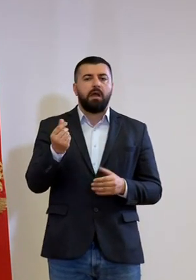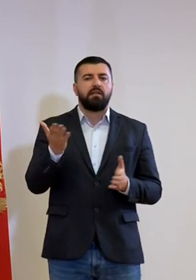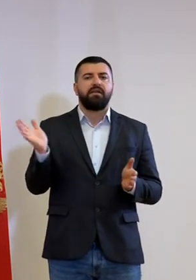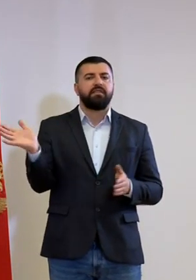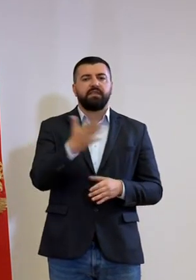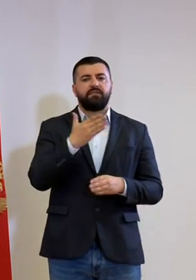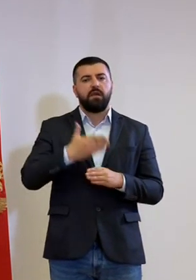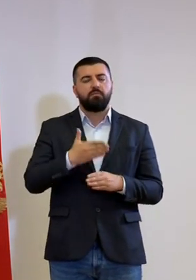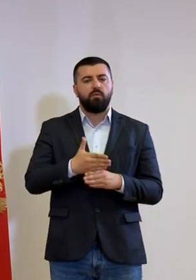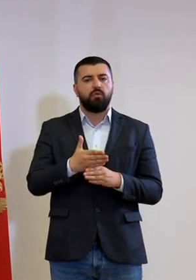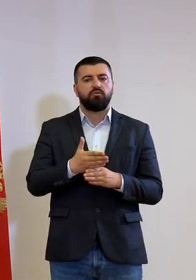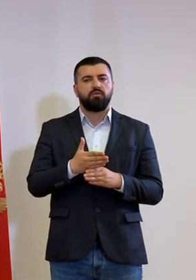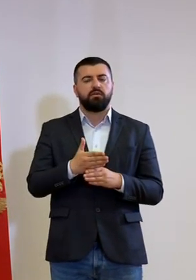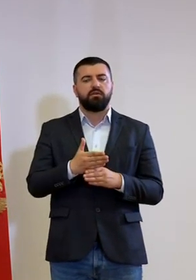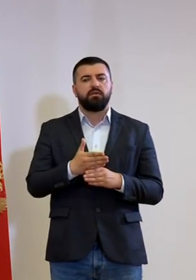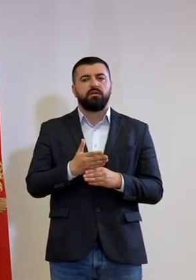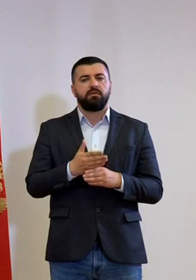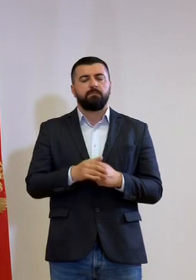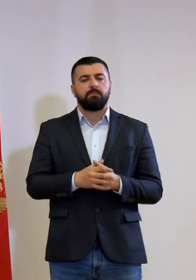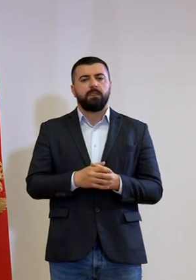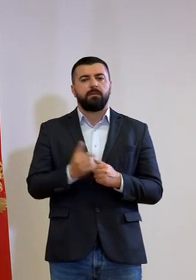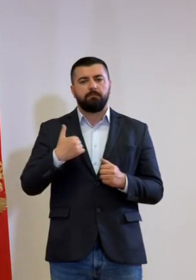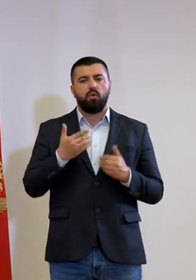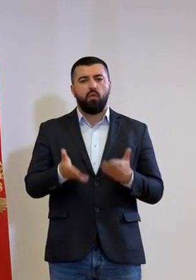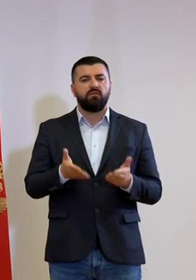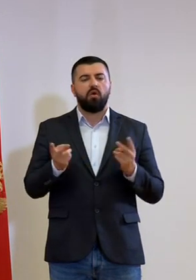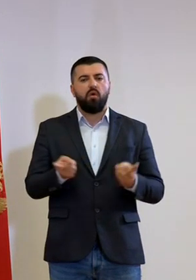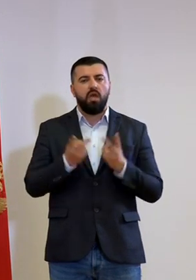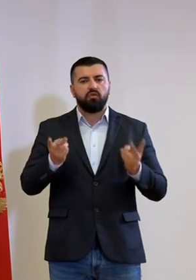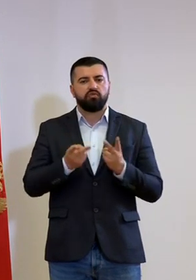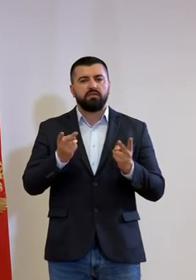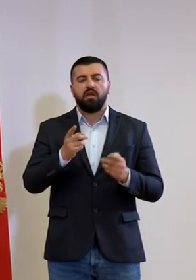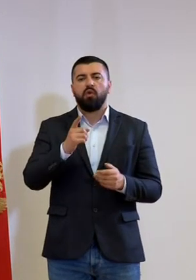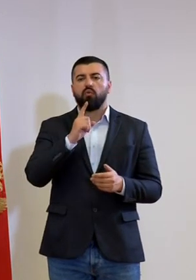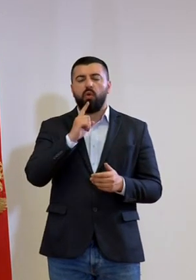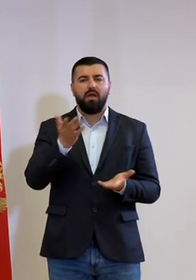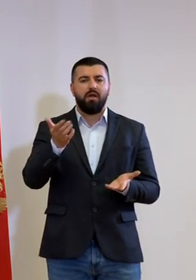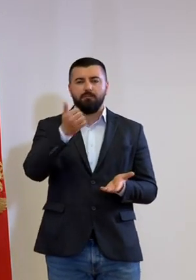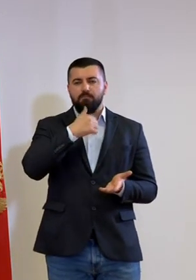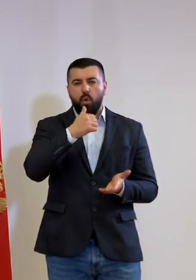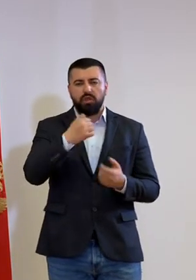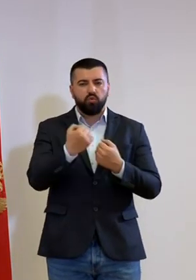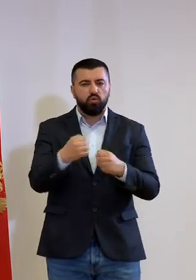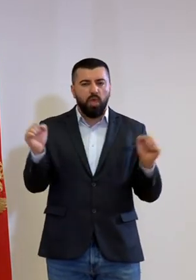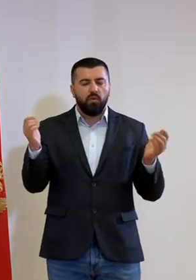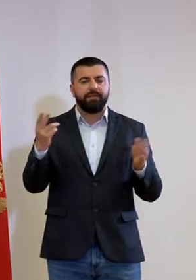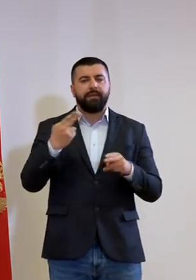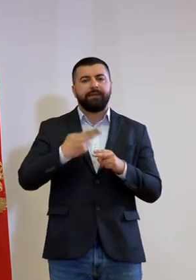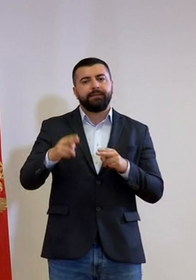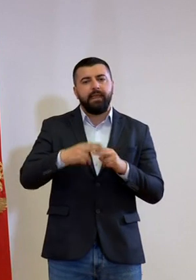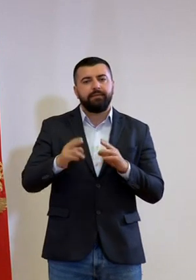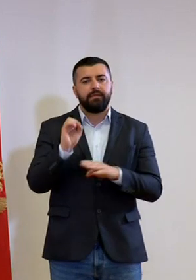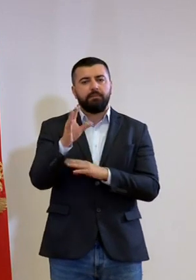mogućnost emitovanja novca, tako da mi ćemo ovim olakšicama koje smo i danas promovisali,